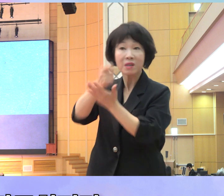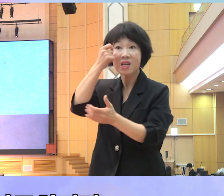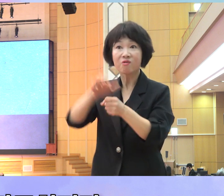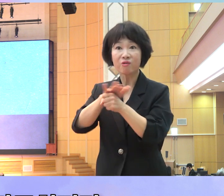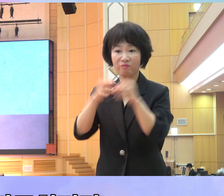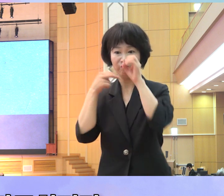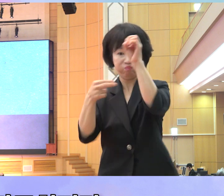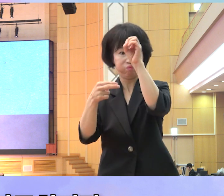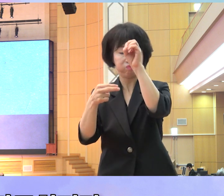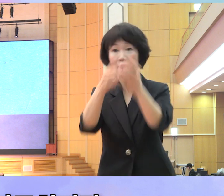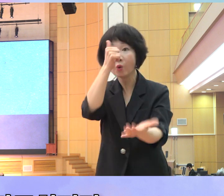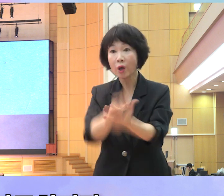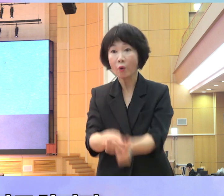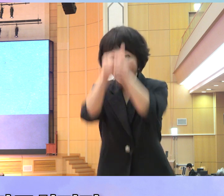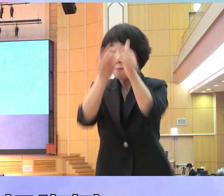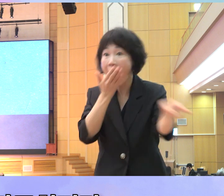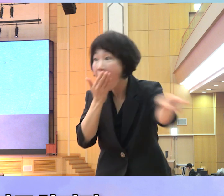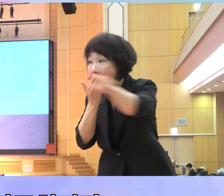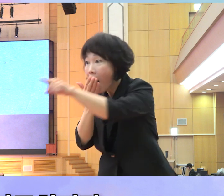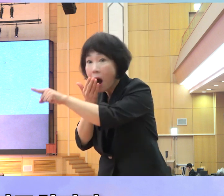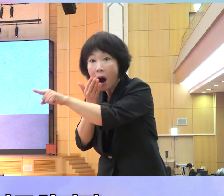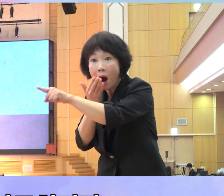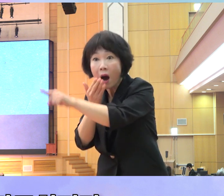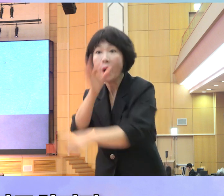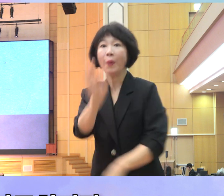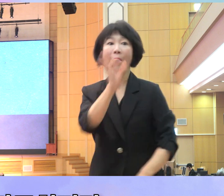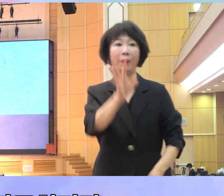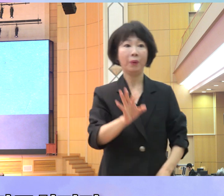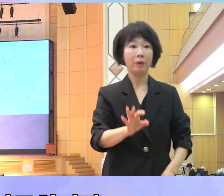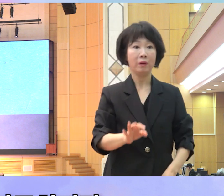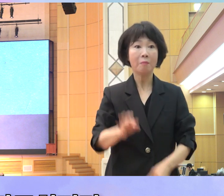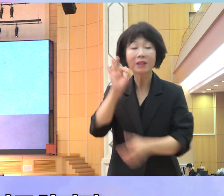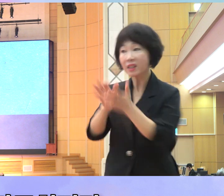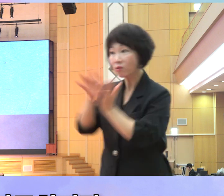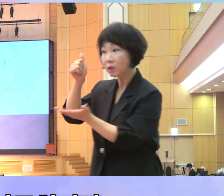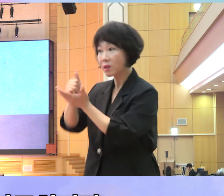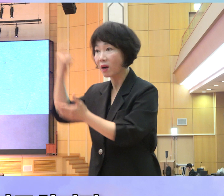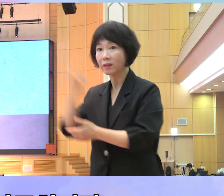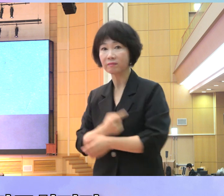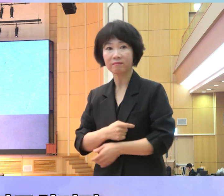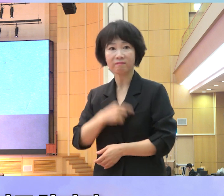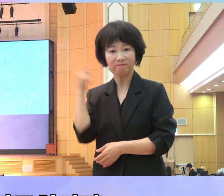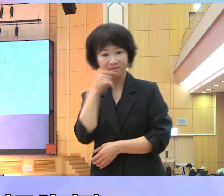예수님의 긍휼하심이 있었기 때문에 십자가의 은혜가 가능했던 거 아니겠습니까?